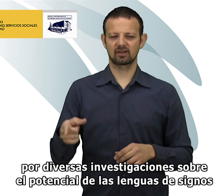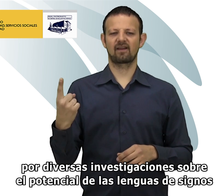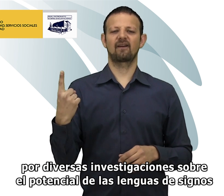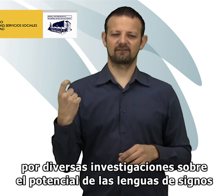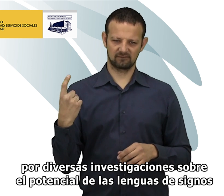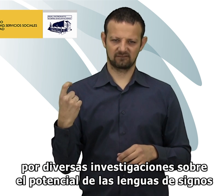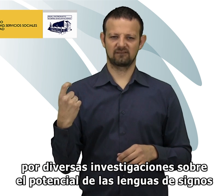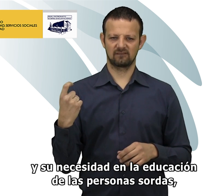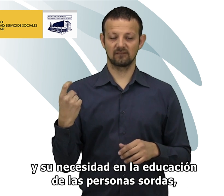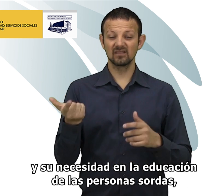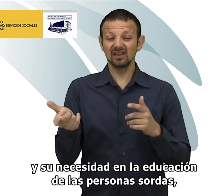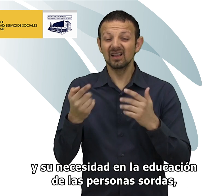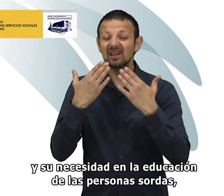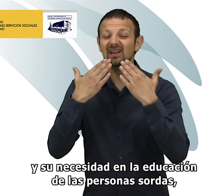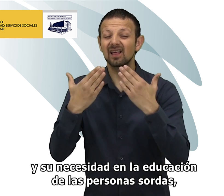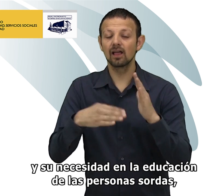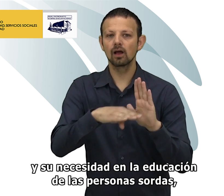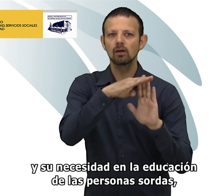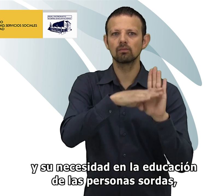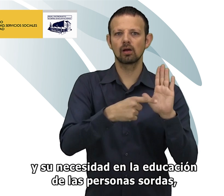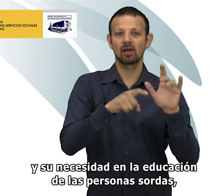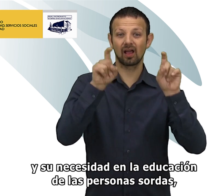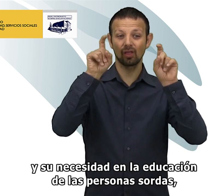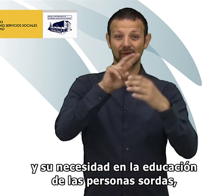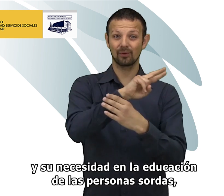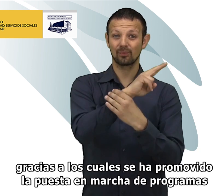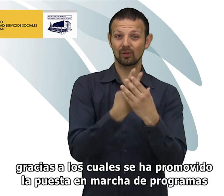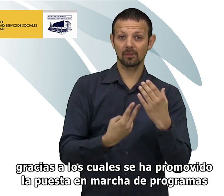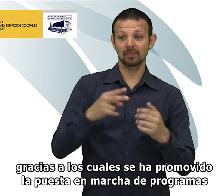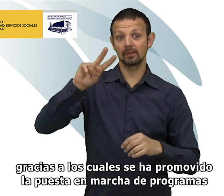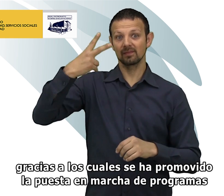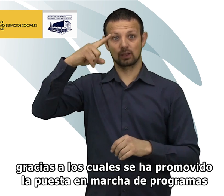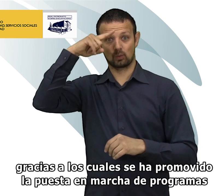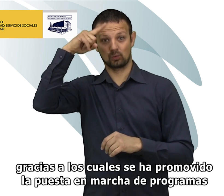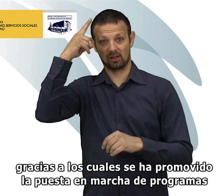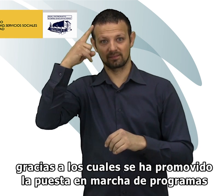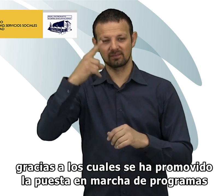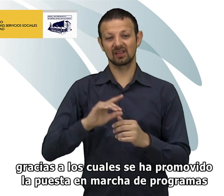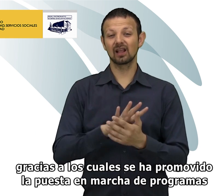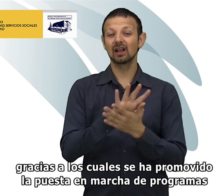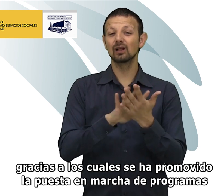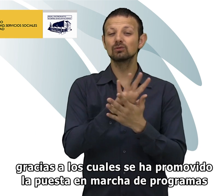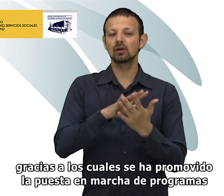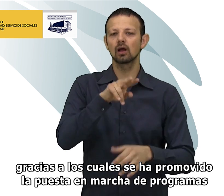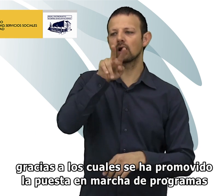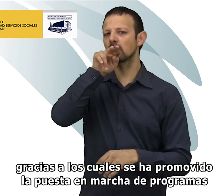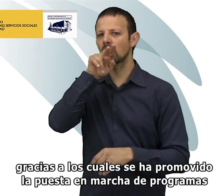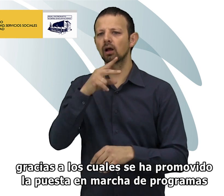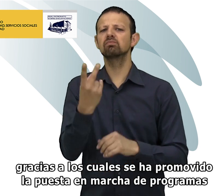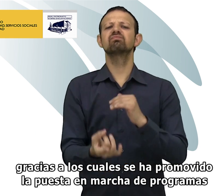bilingüe bicultural en lengua de signos y lengua oral. Este modelo educativo comenzó a